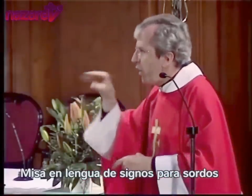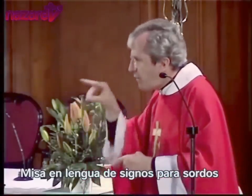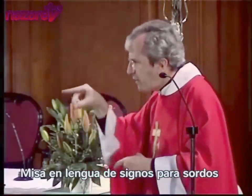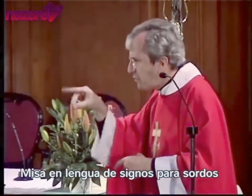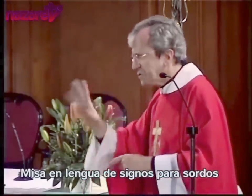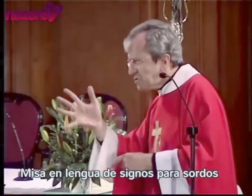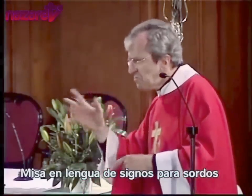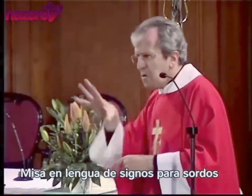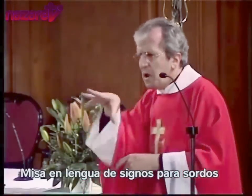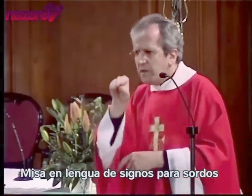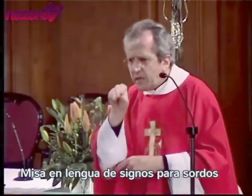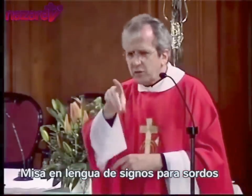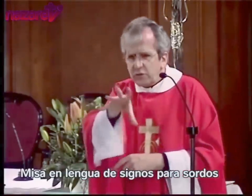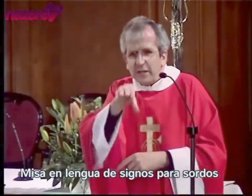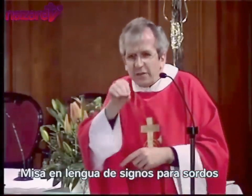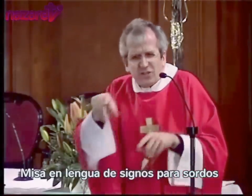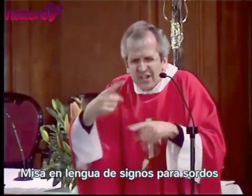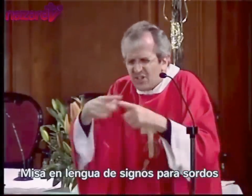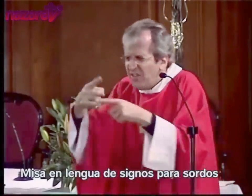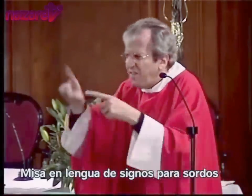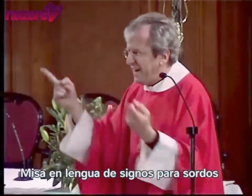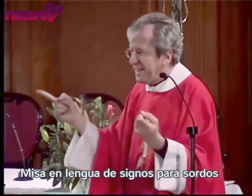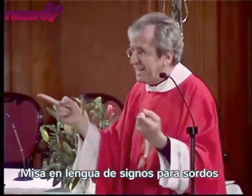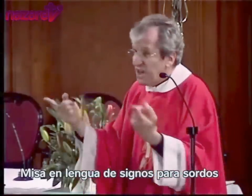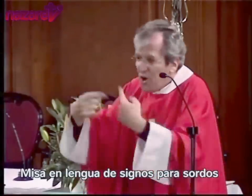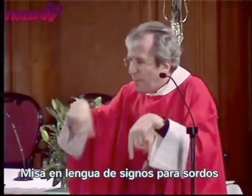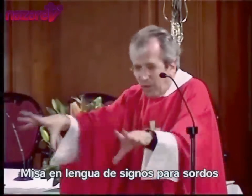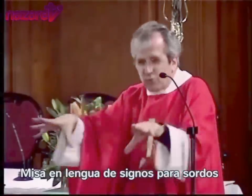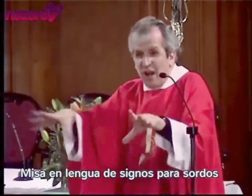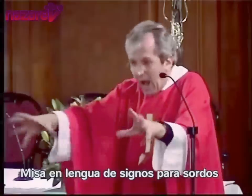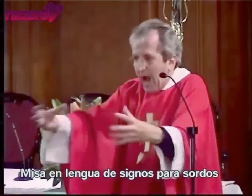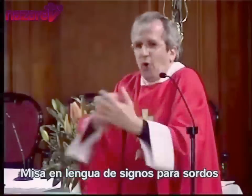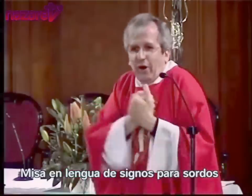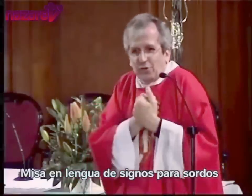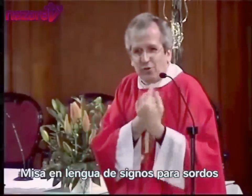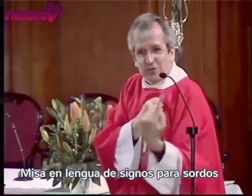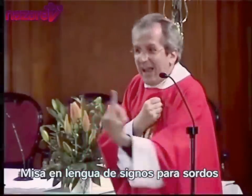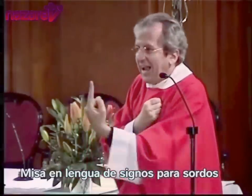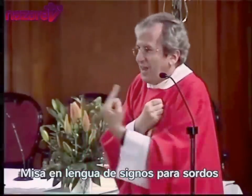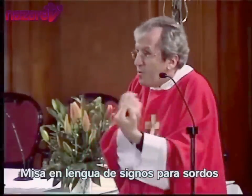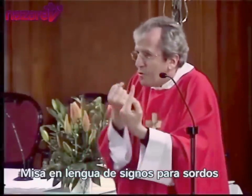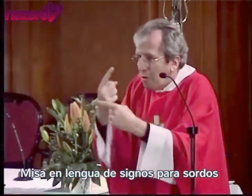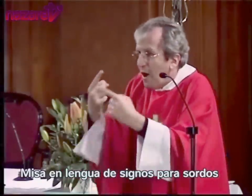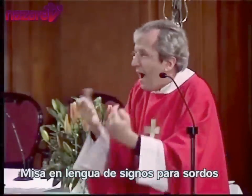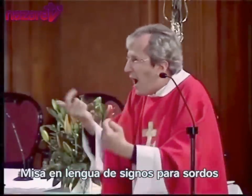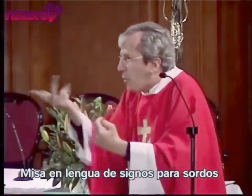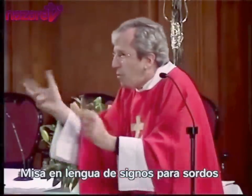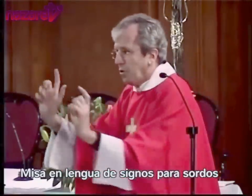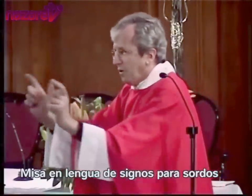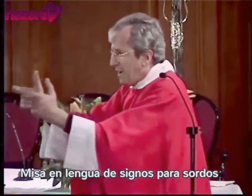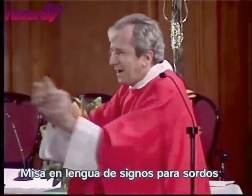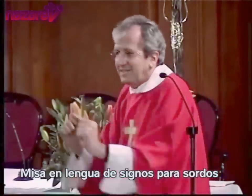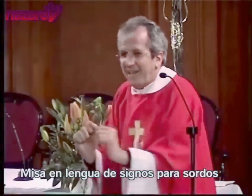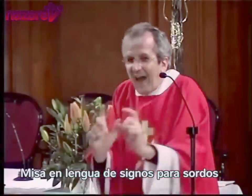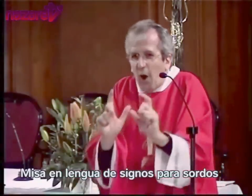pensar, entiendo estos, son diferentes, no podemos a cogerlos todos en cada uno, no. A